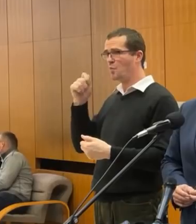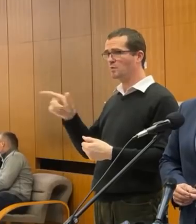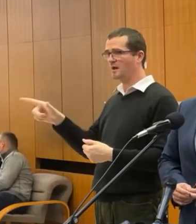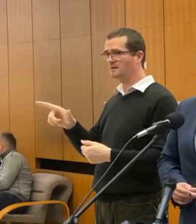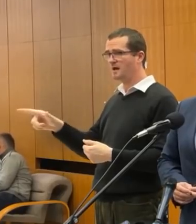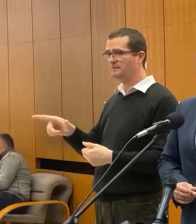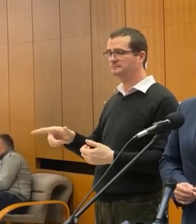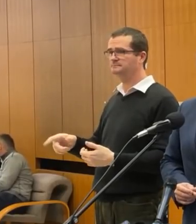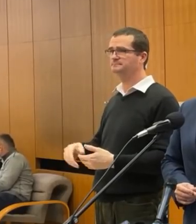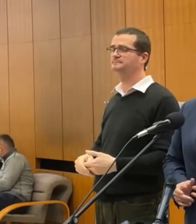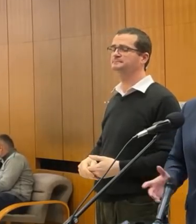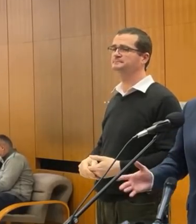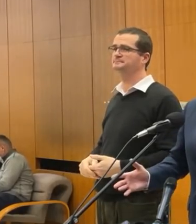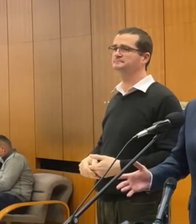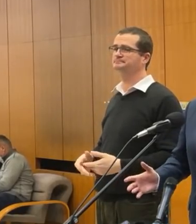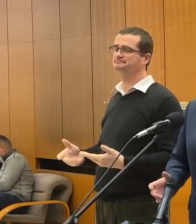Ukrajinou.